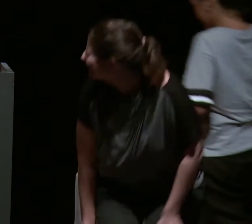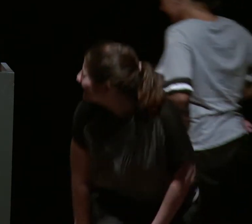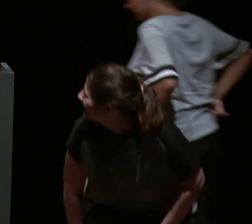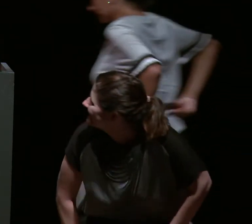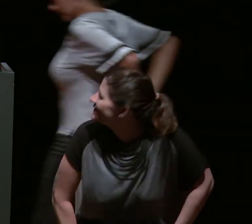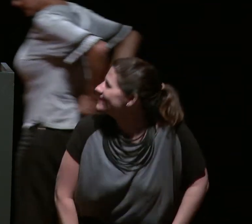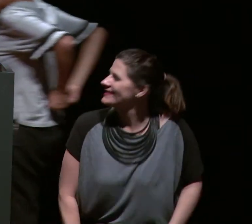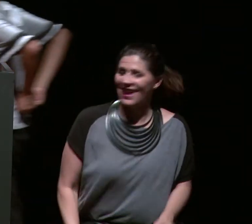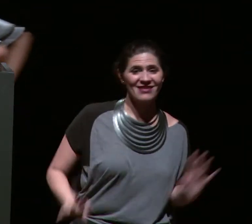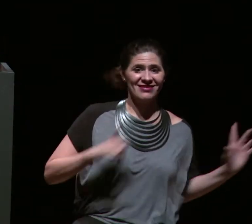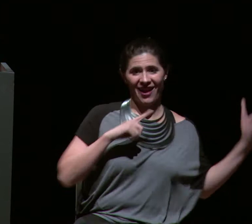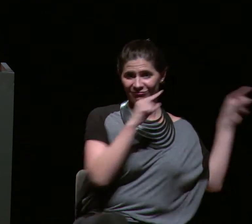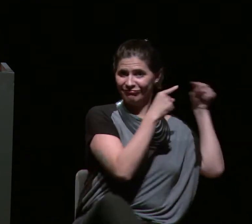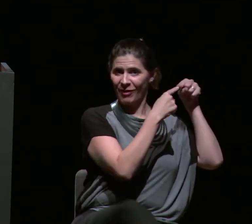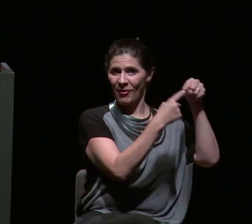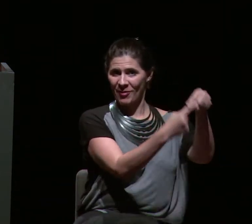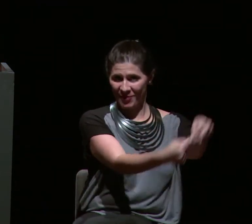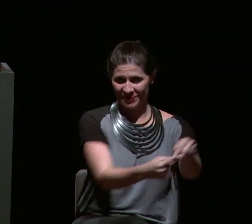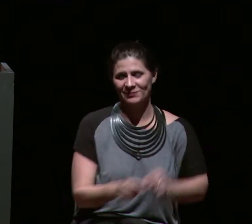Está tudo sincado.